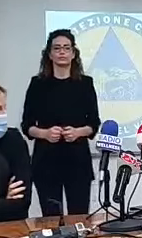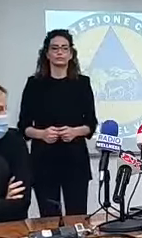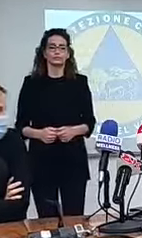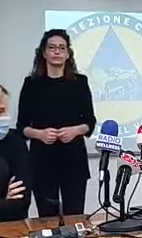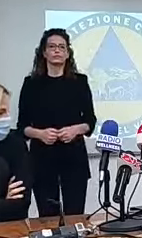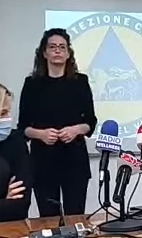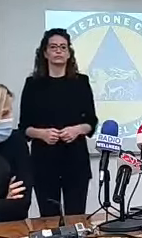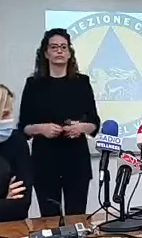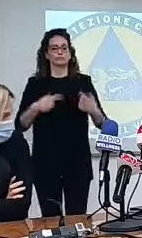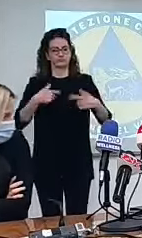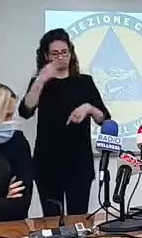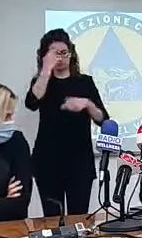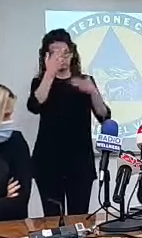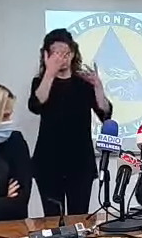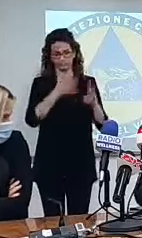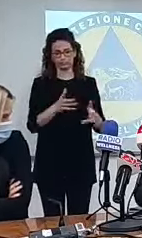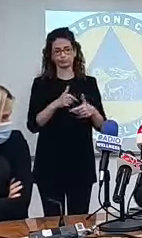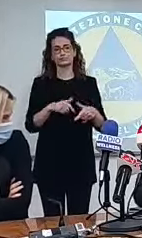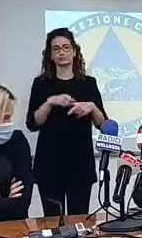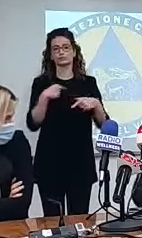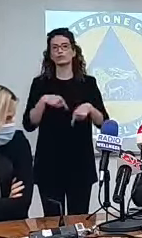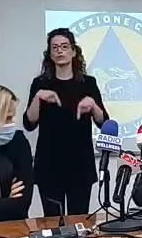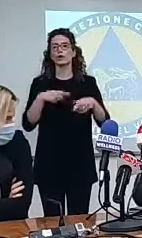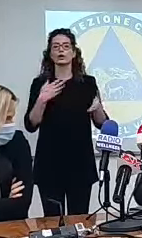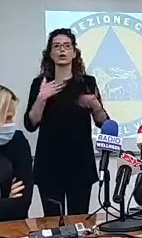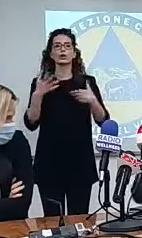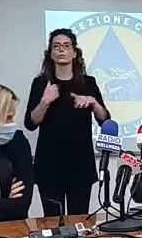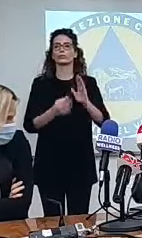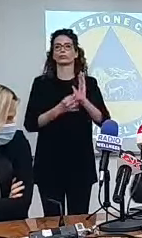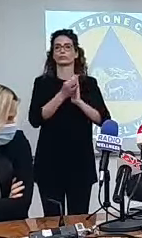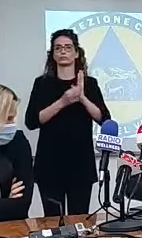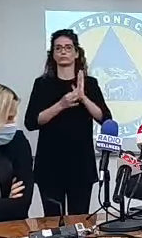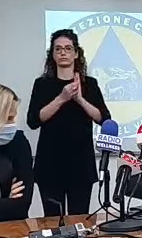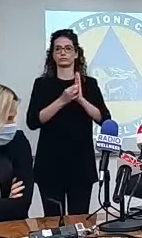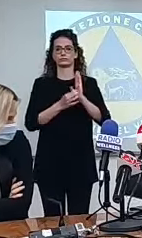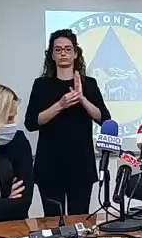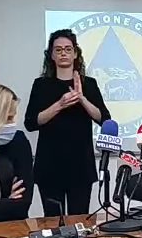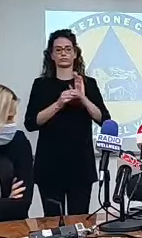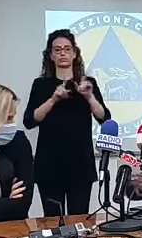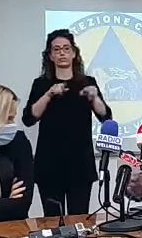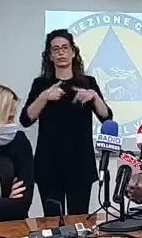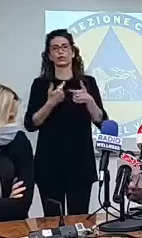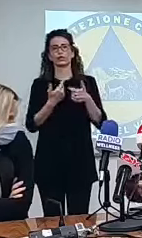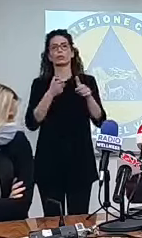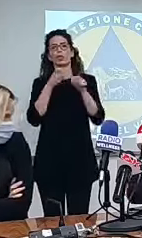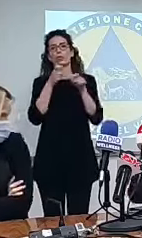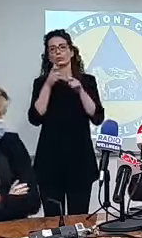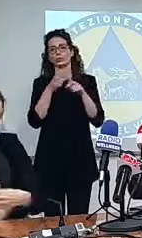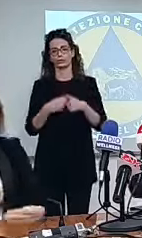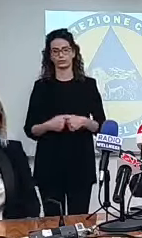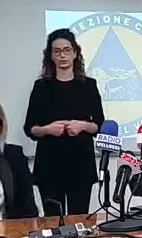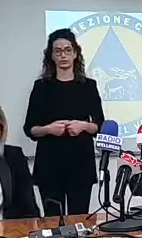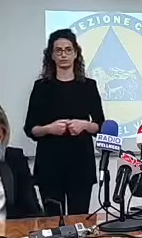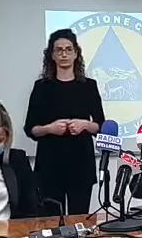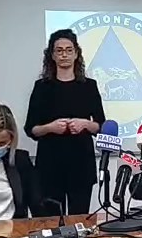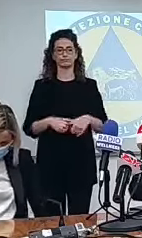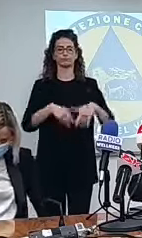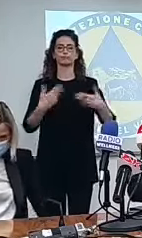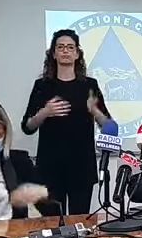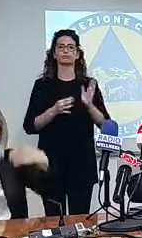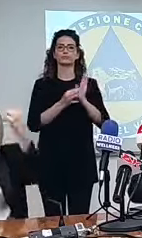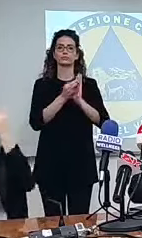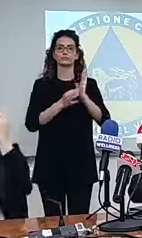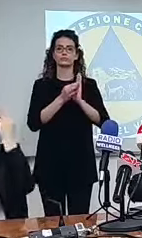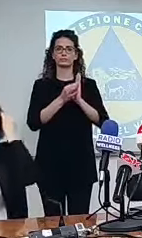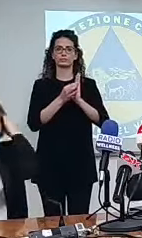Questo l'ho ricordato. Adesso io andrei subito sul bollettino e poi vi do un paio di comunicazioni. Sul